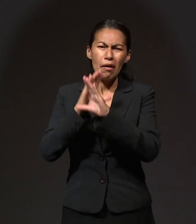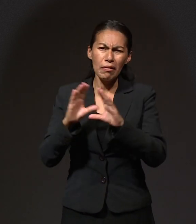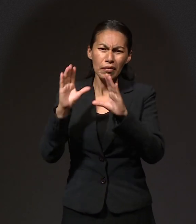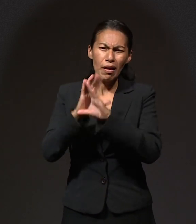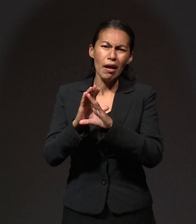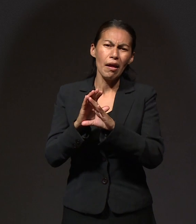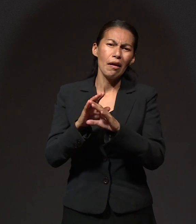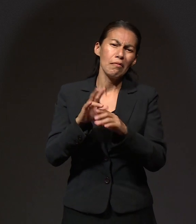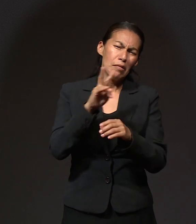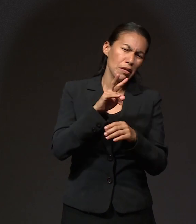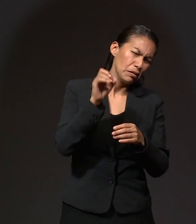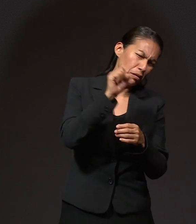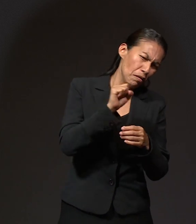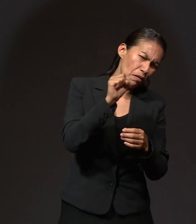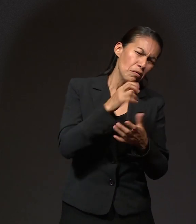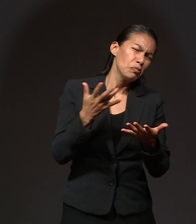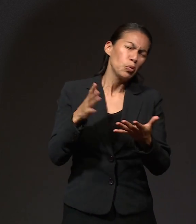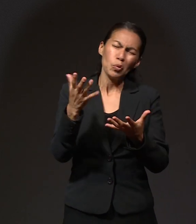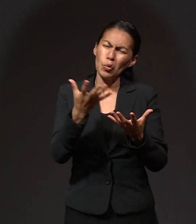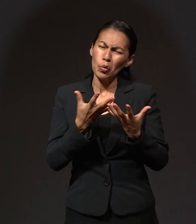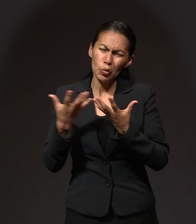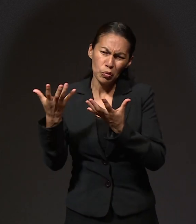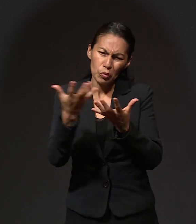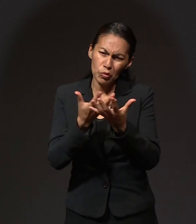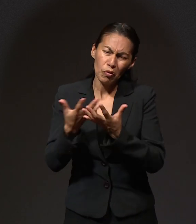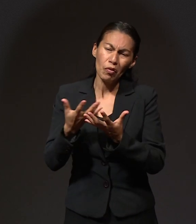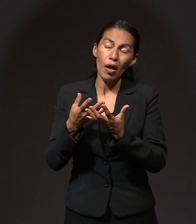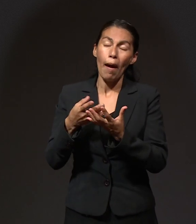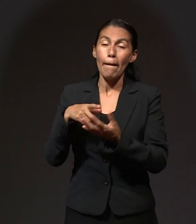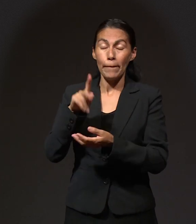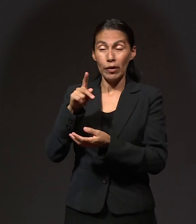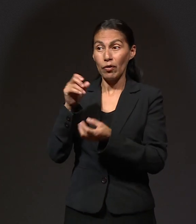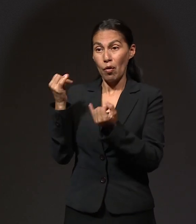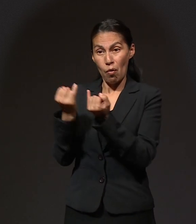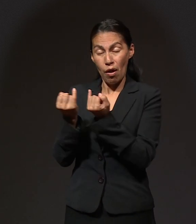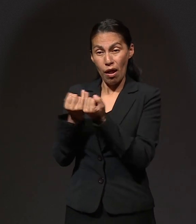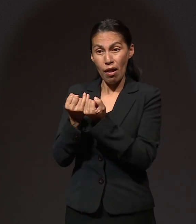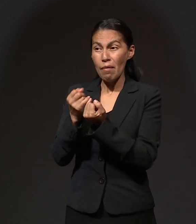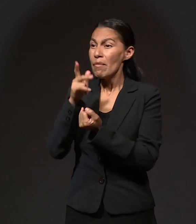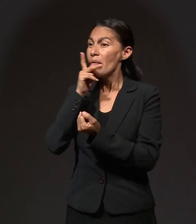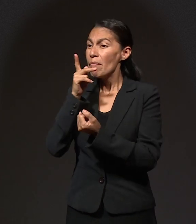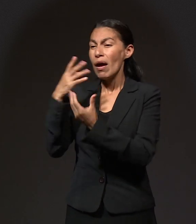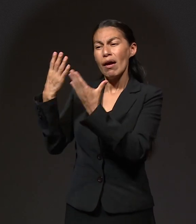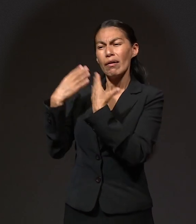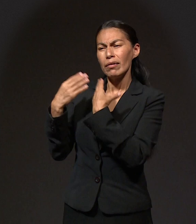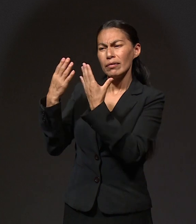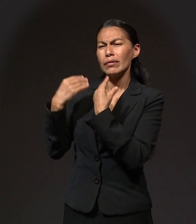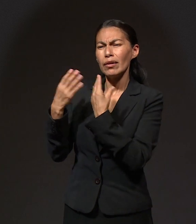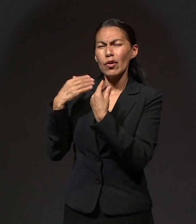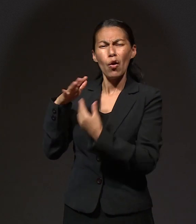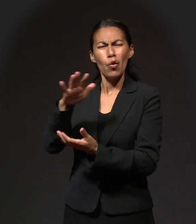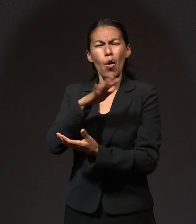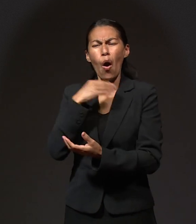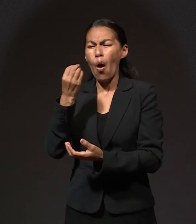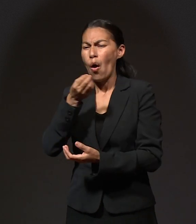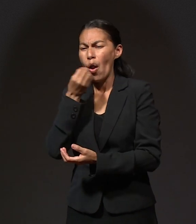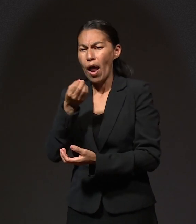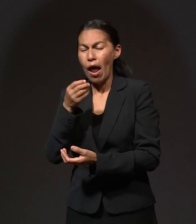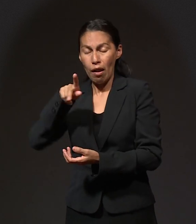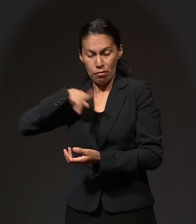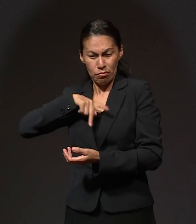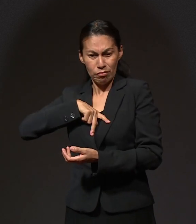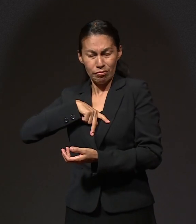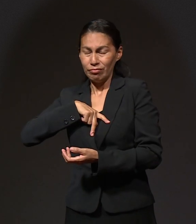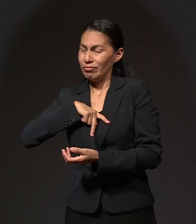más que mi padre me enseñó, es pedir por la salvación de otras personas, por otros que están en necesidad. Así que desde pequeño, fuimos creando ese